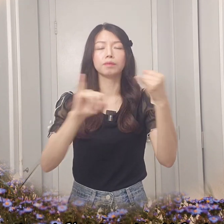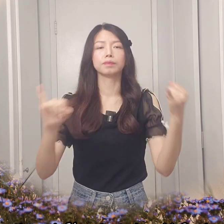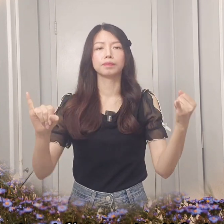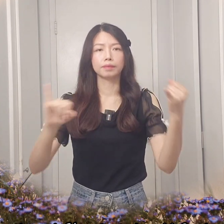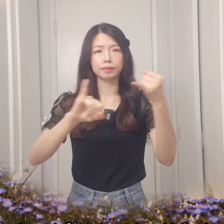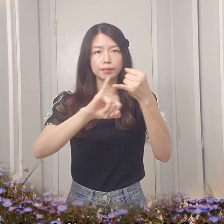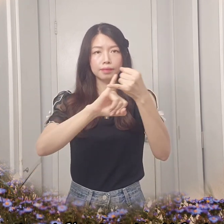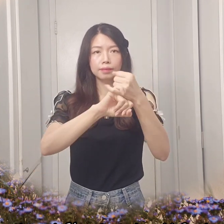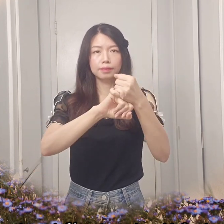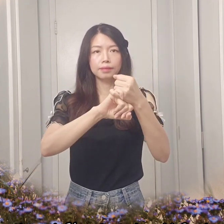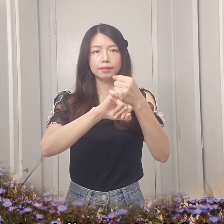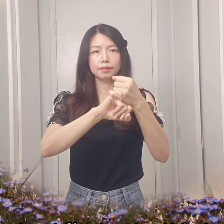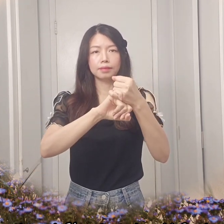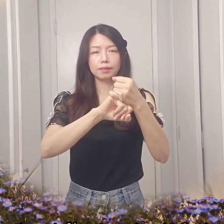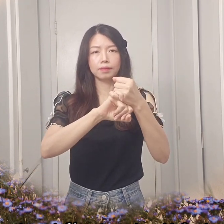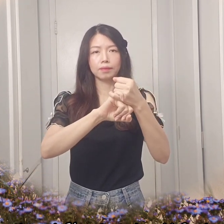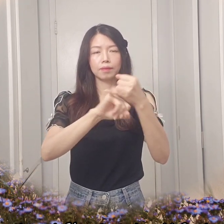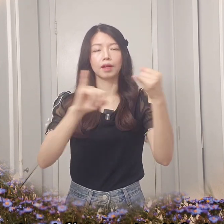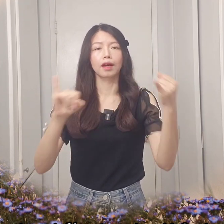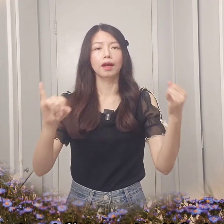돼요.